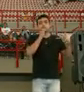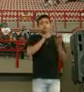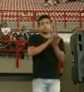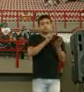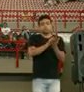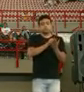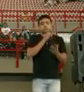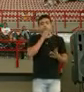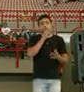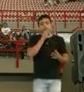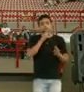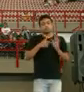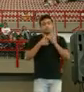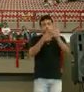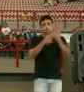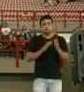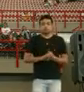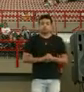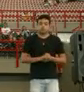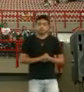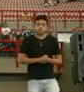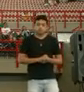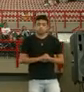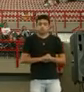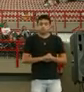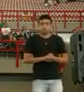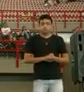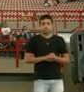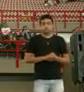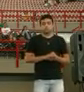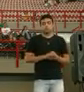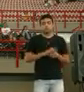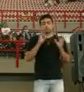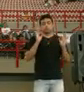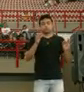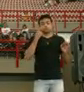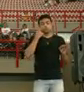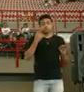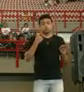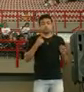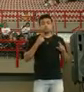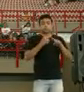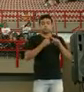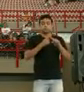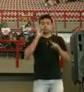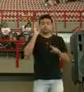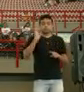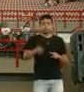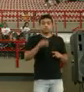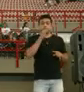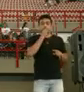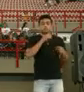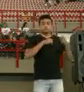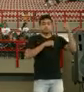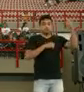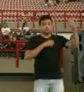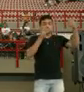anotei um exemplo. Esse exemplo, que eu vou já mostrar, primeiro é só para confirmar aí, ó, a proporção entre a